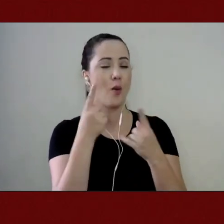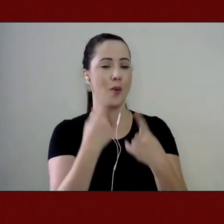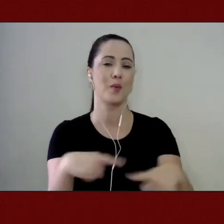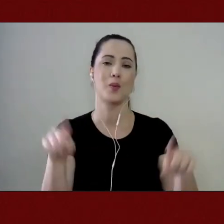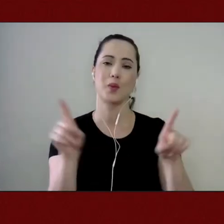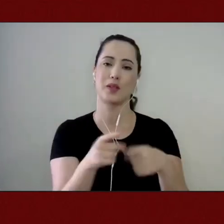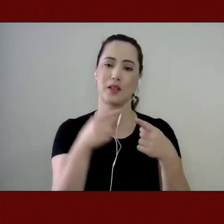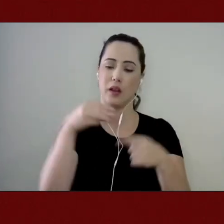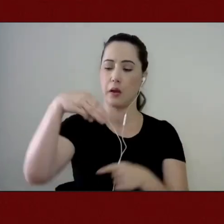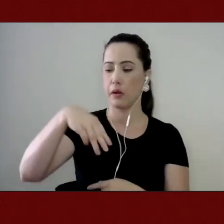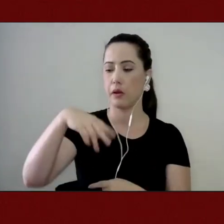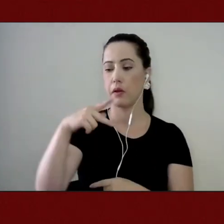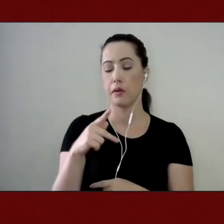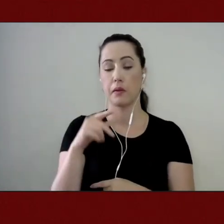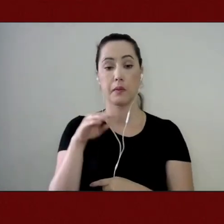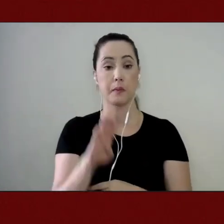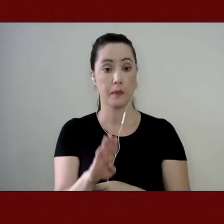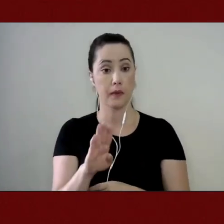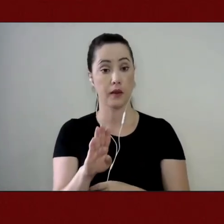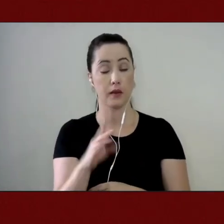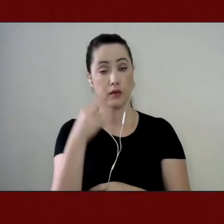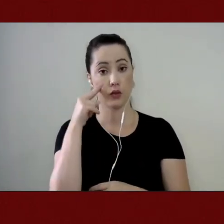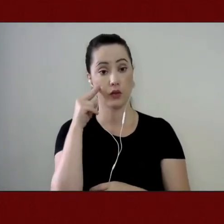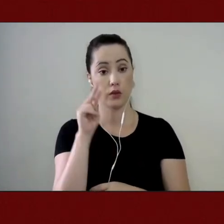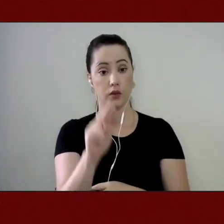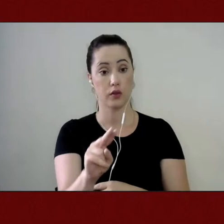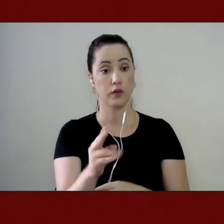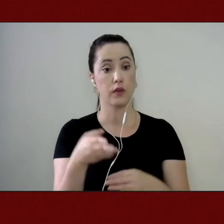no partido um espaço interessante, né?